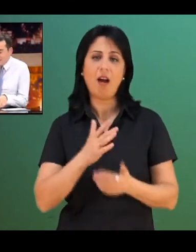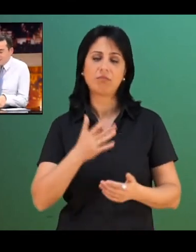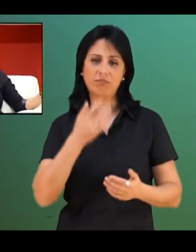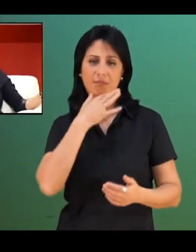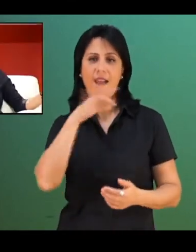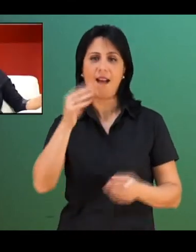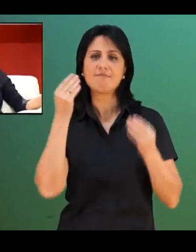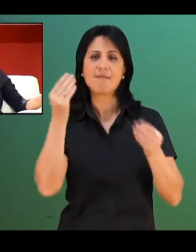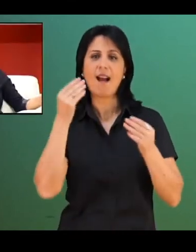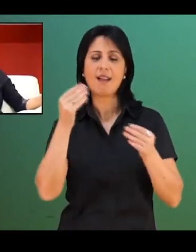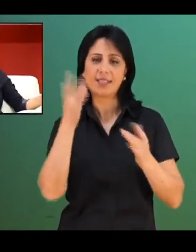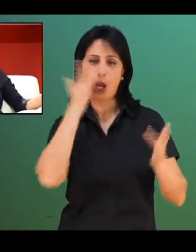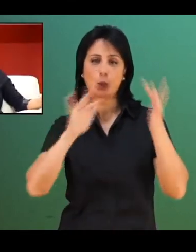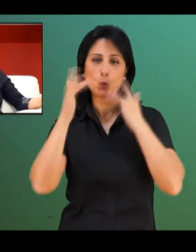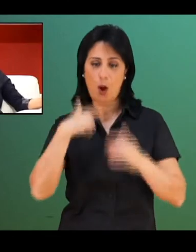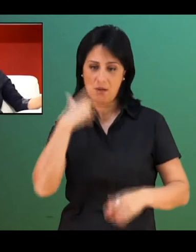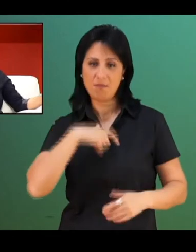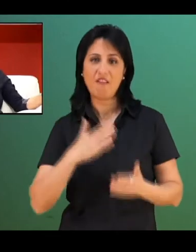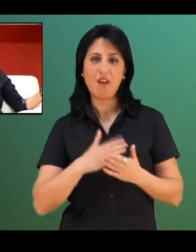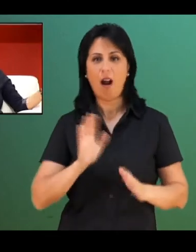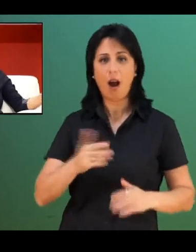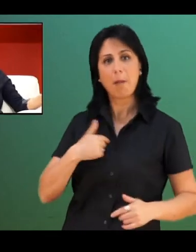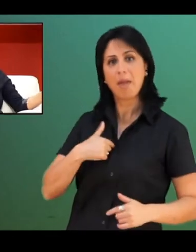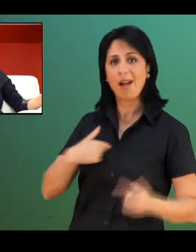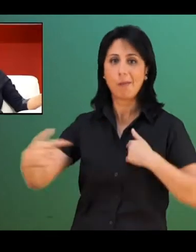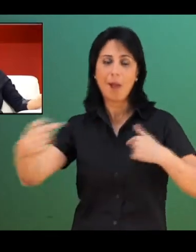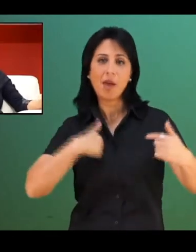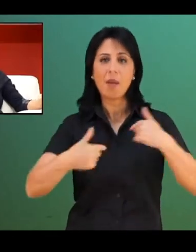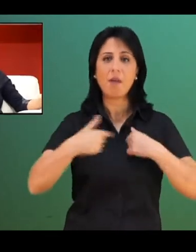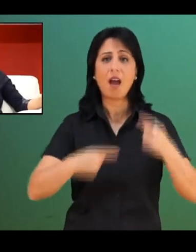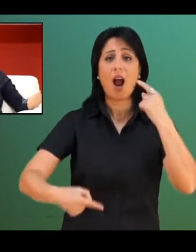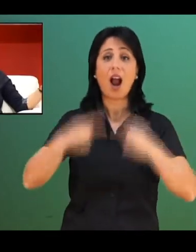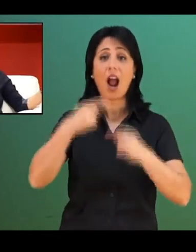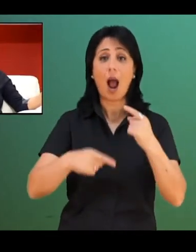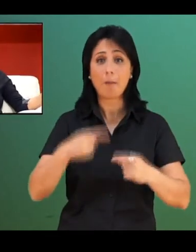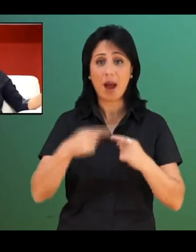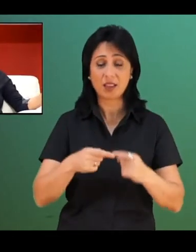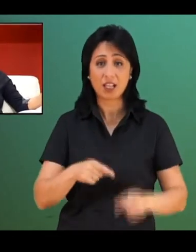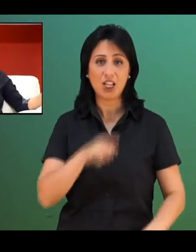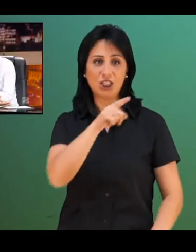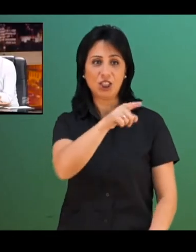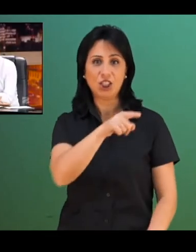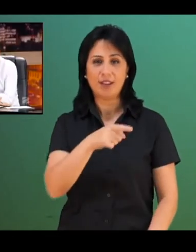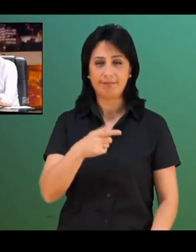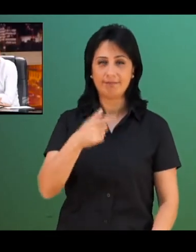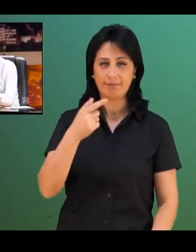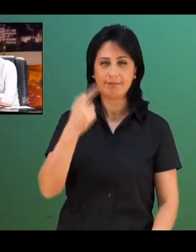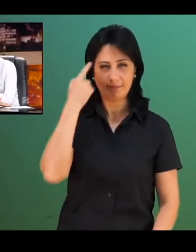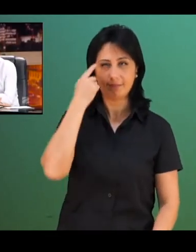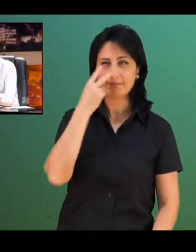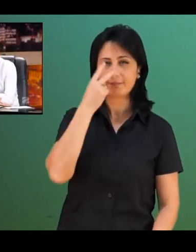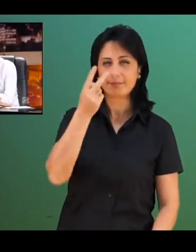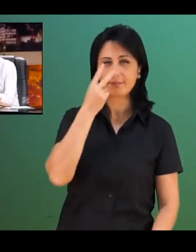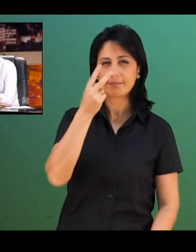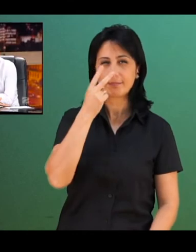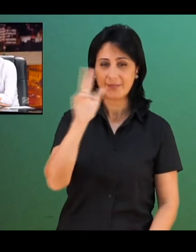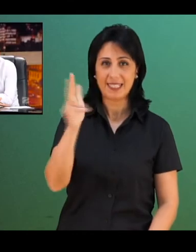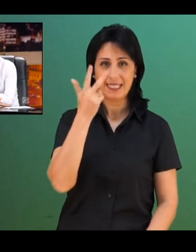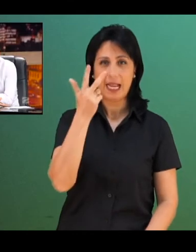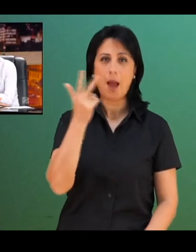კამათობენ კამათობენ და შენ რა შენი ჩიაფის კაი ქმარი რაუბნელი მყავს გაიმეორე სანზონელი აჰა